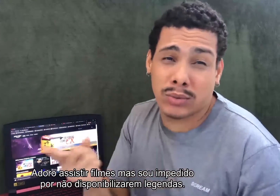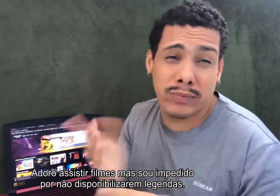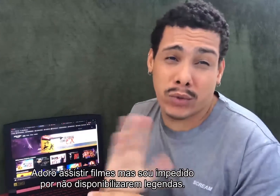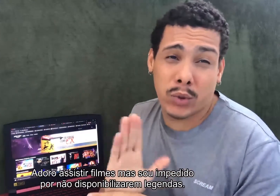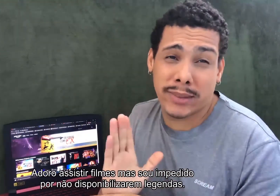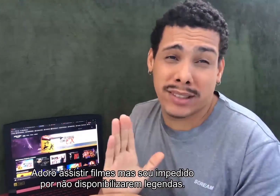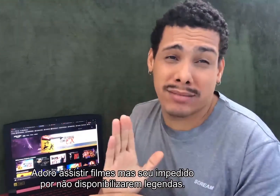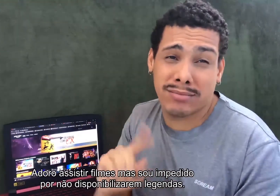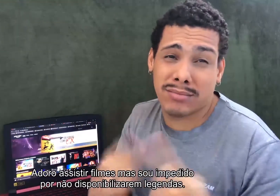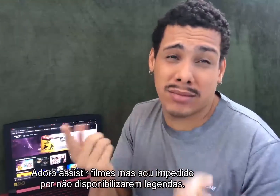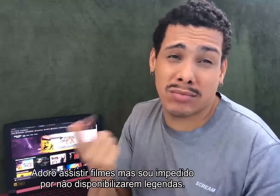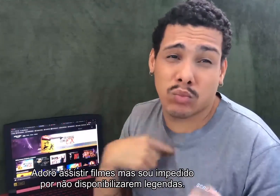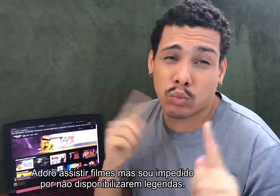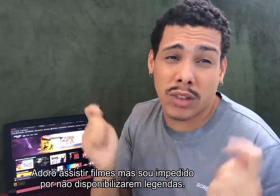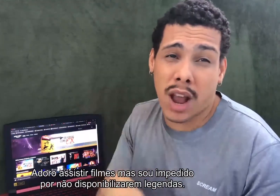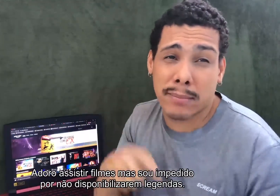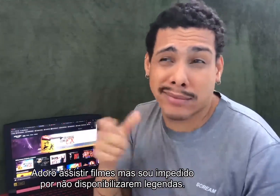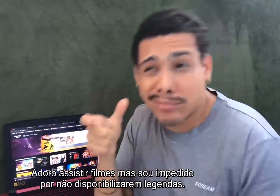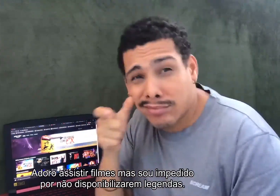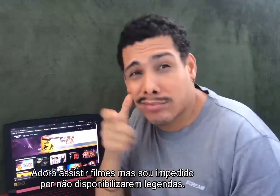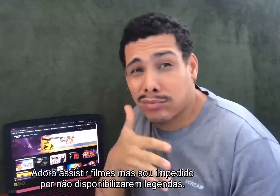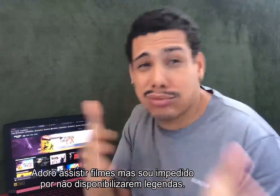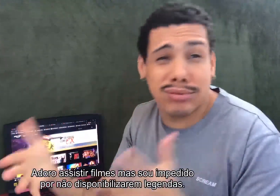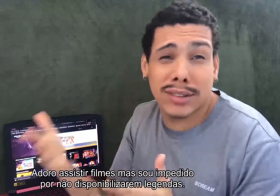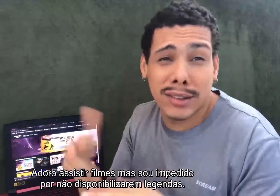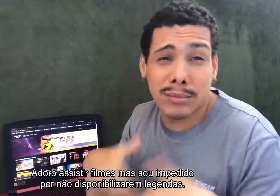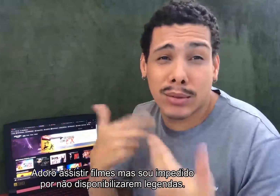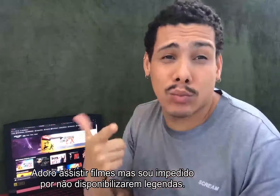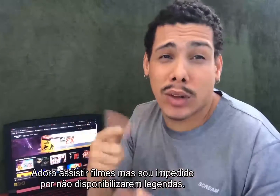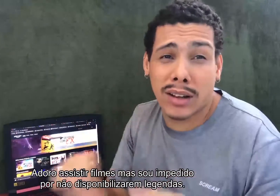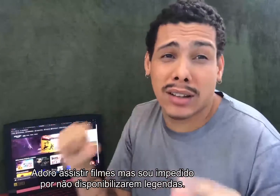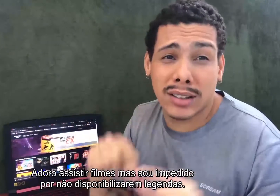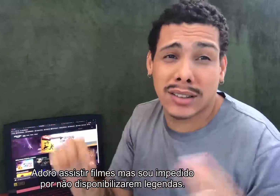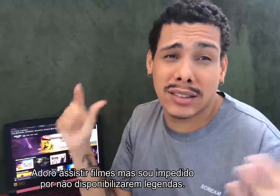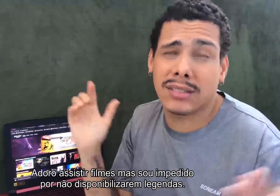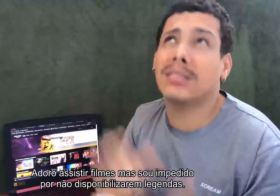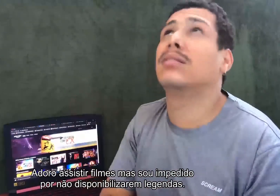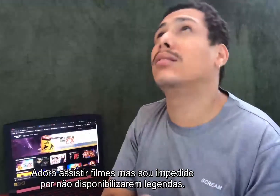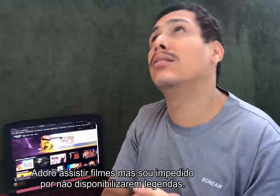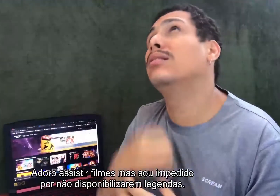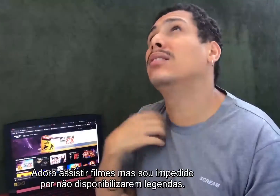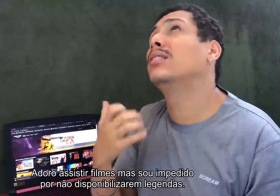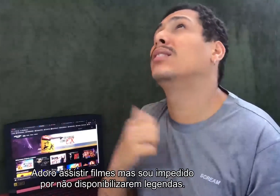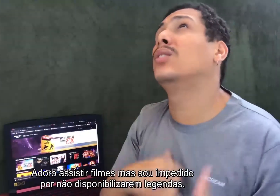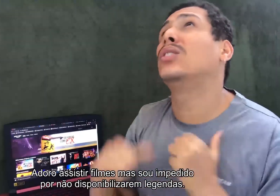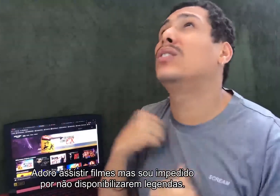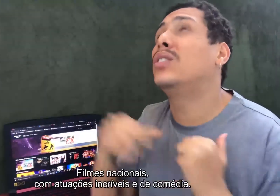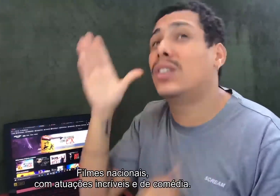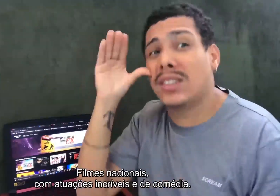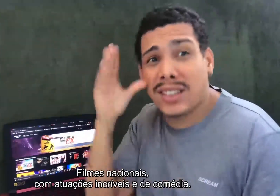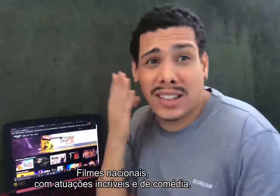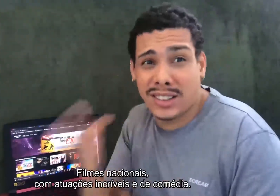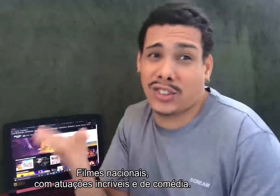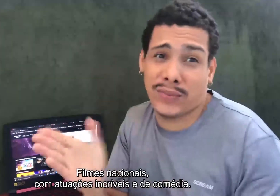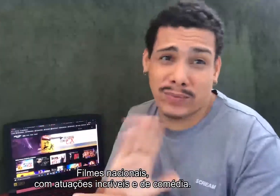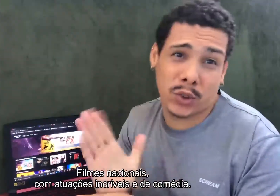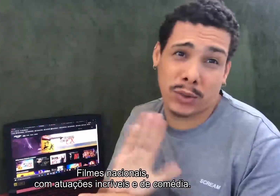Adoro assistir filmes, mas sou impedido por não disponibilizarem legendas. Filmes nacionais com